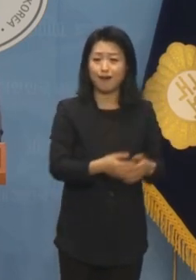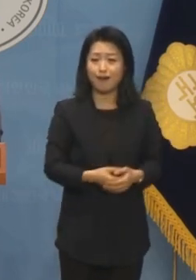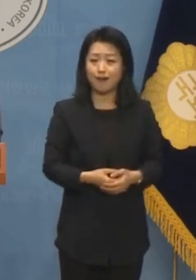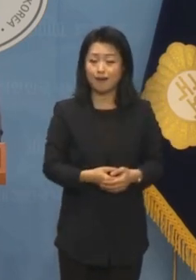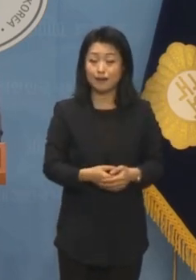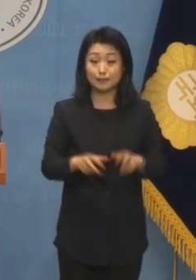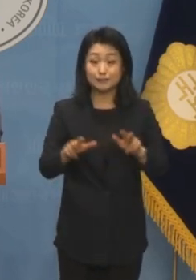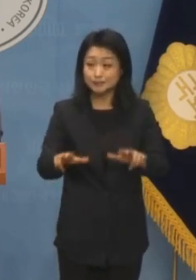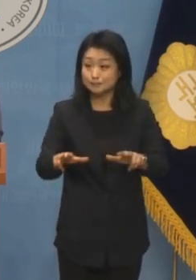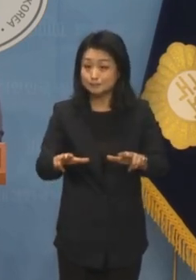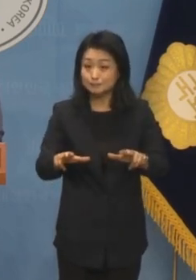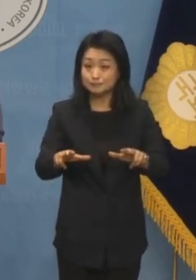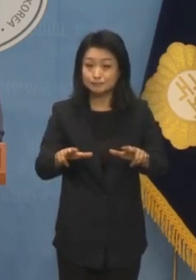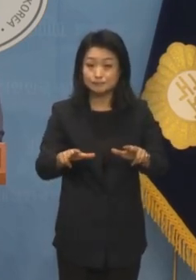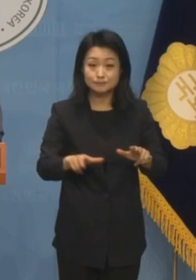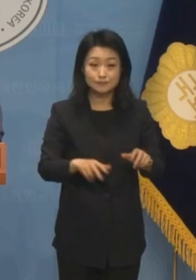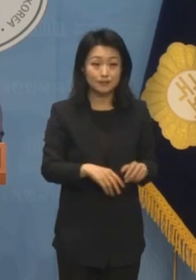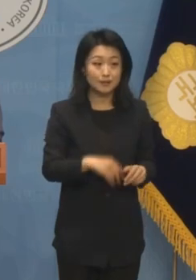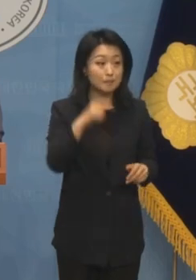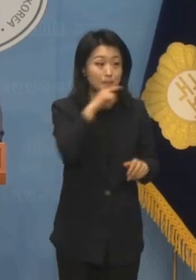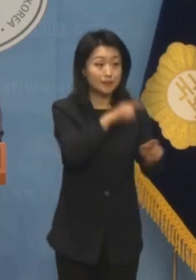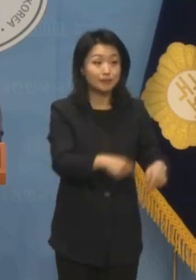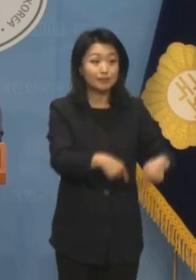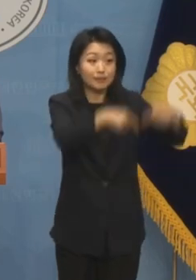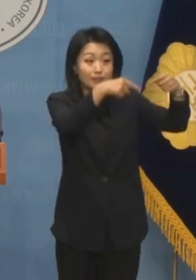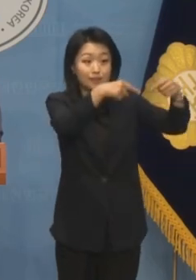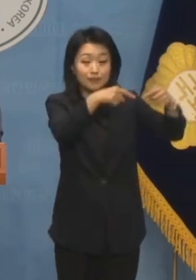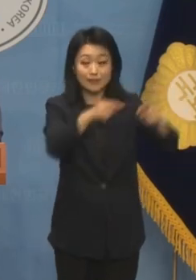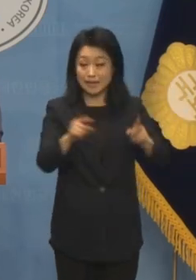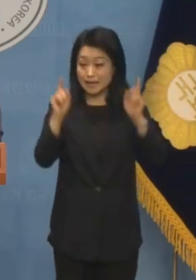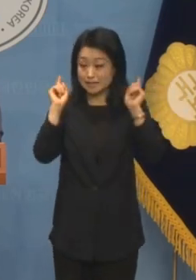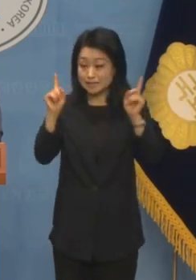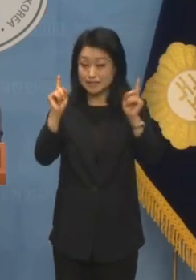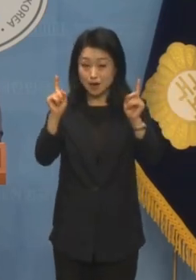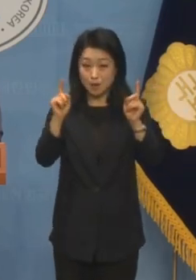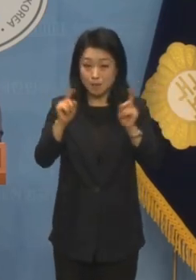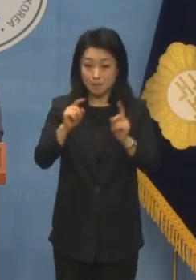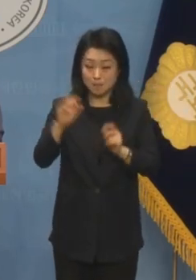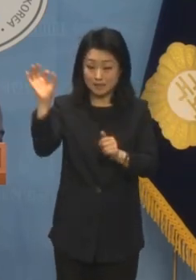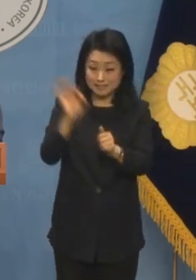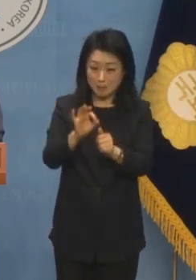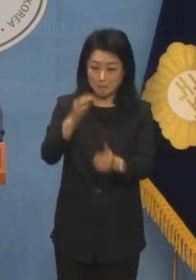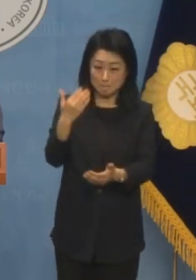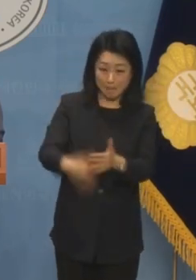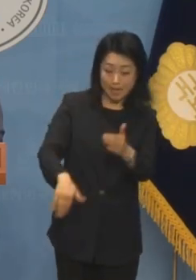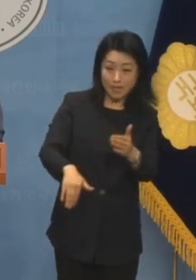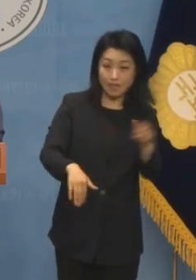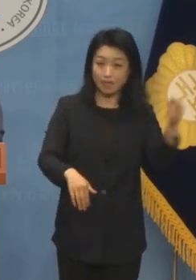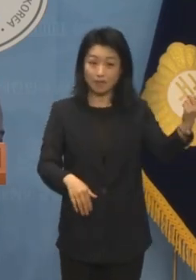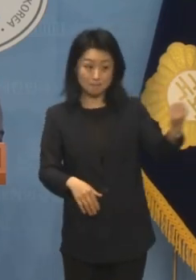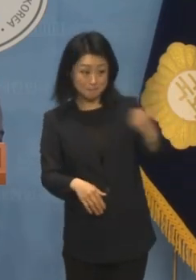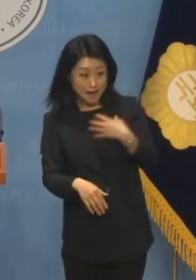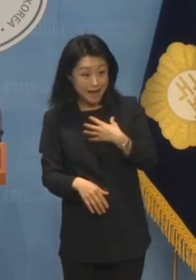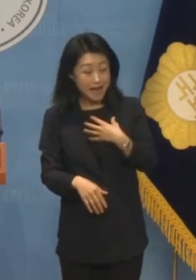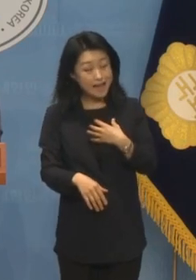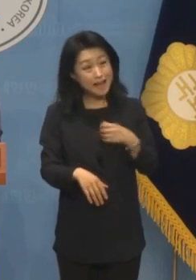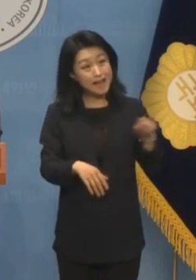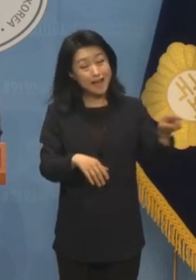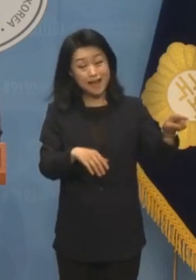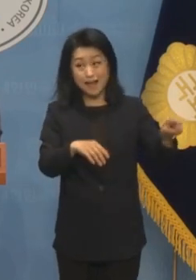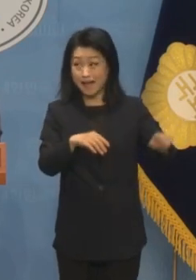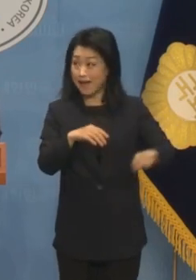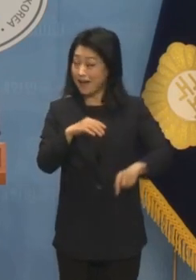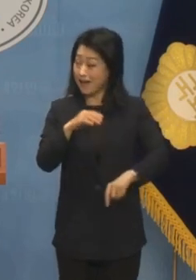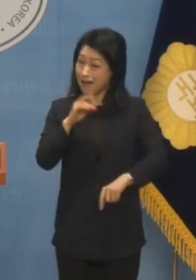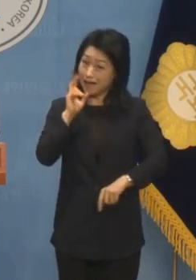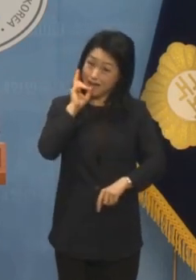이제 그렇게 생긴 재정 악화를 실업급여자들의 호주머니를 털어 충당하겠다는 이 무자비하고